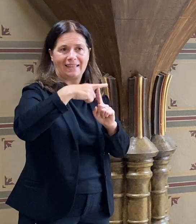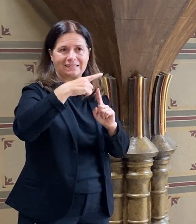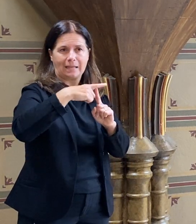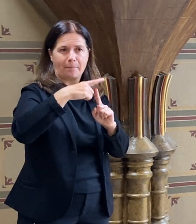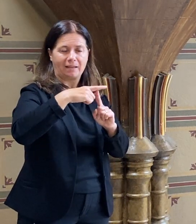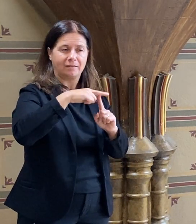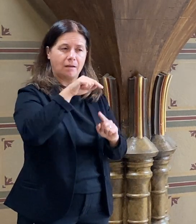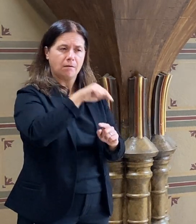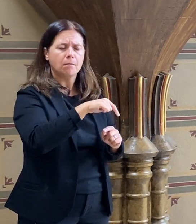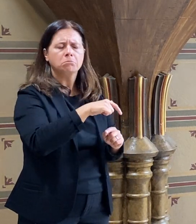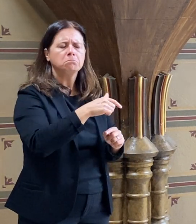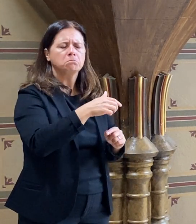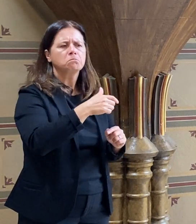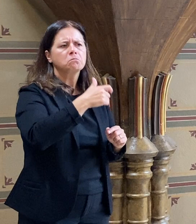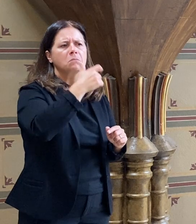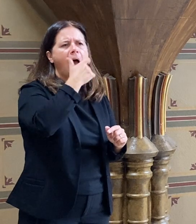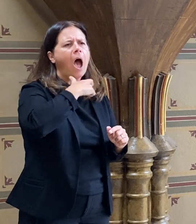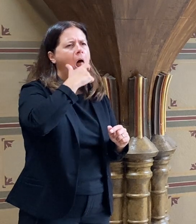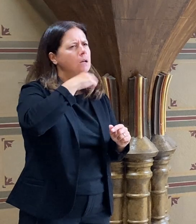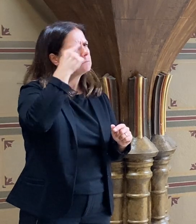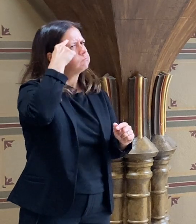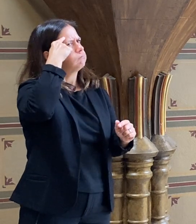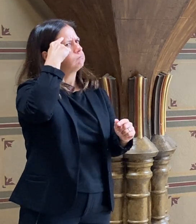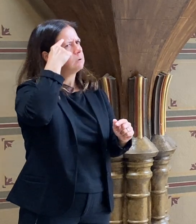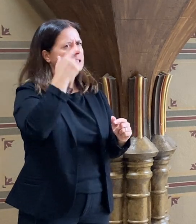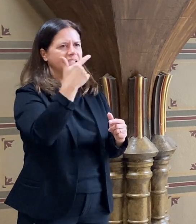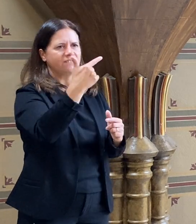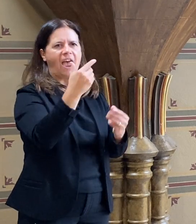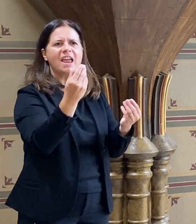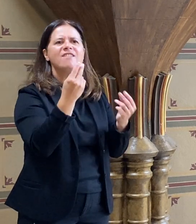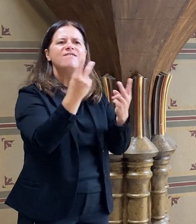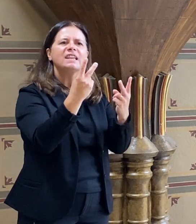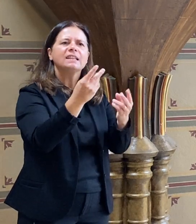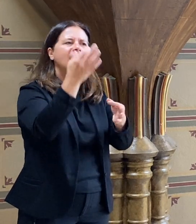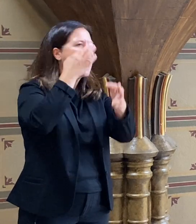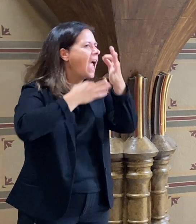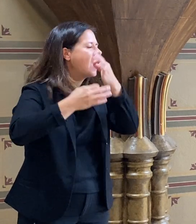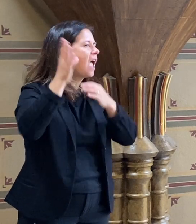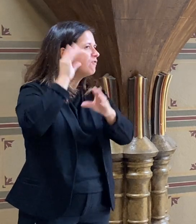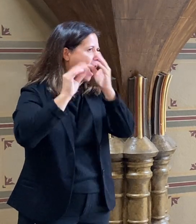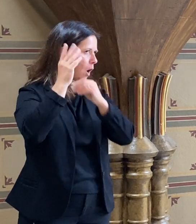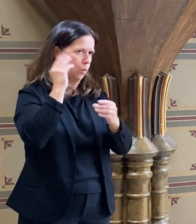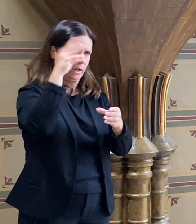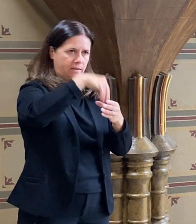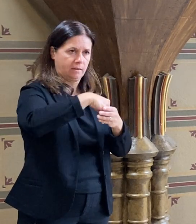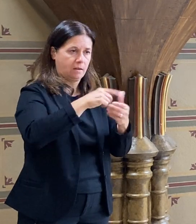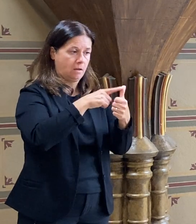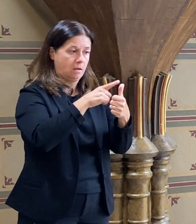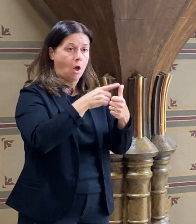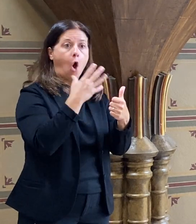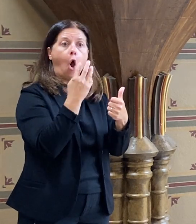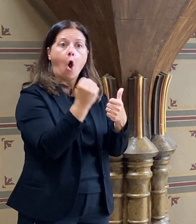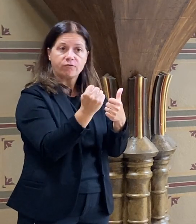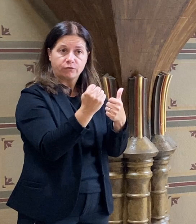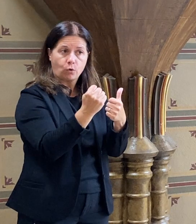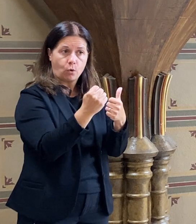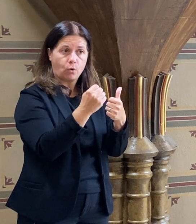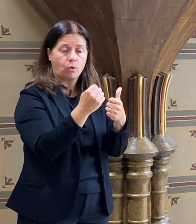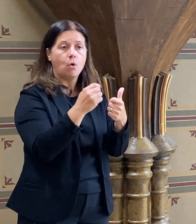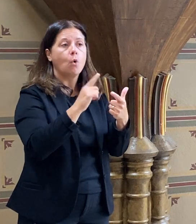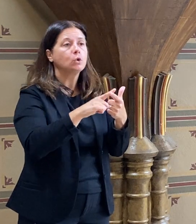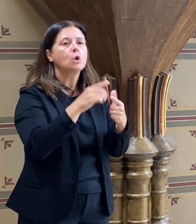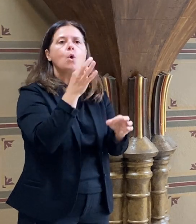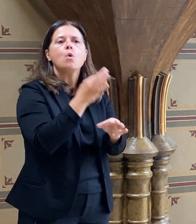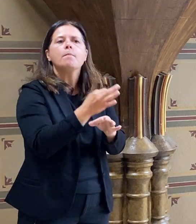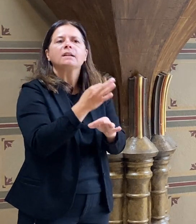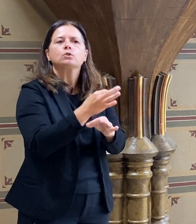sehr alten Lebensweisheit stecken zwei wichtige Erfahrungen. die Hoffnung und die